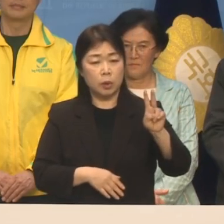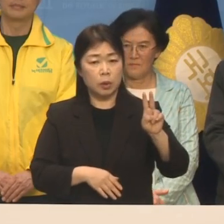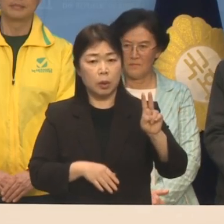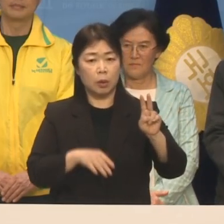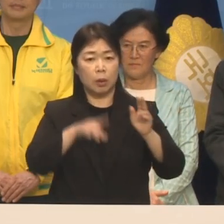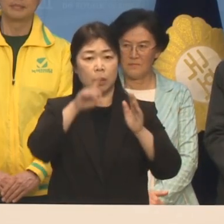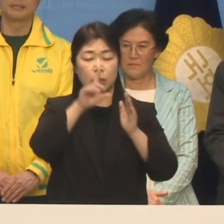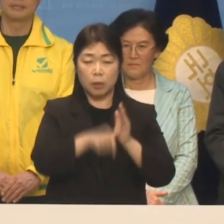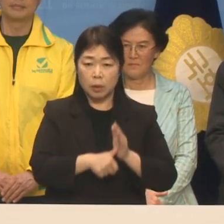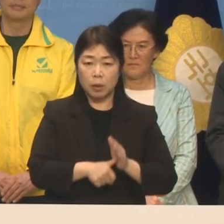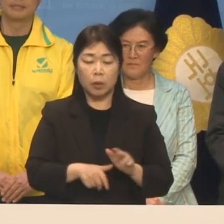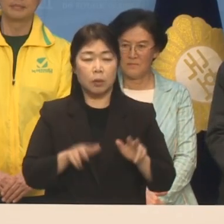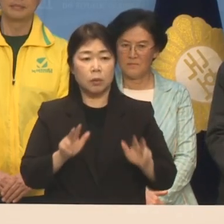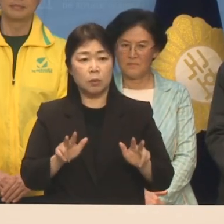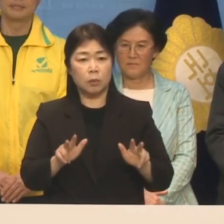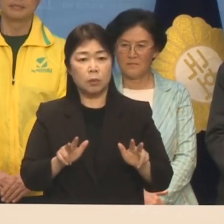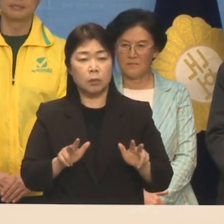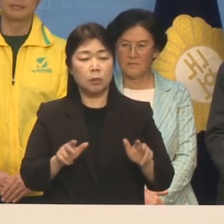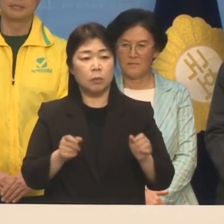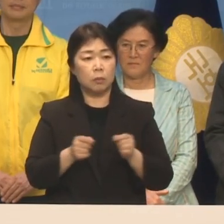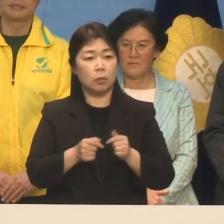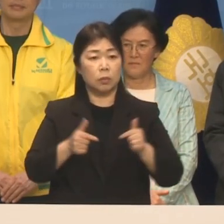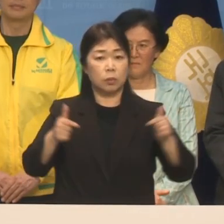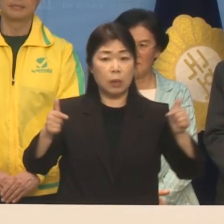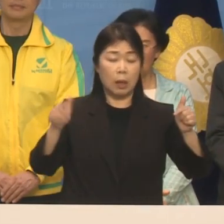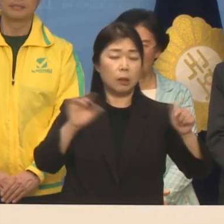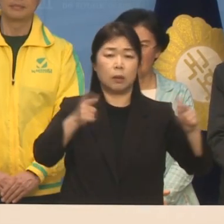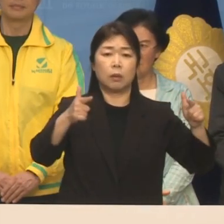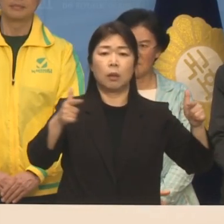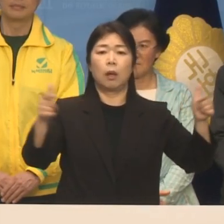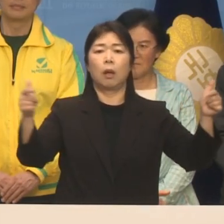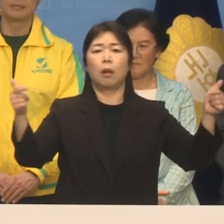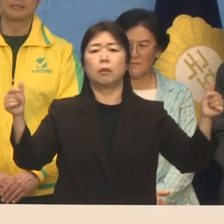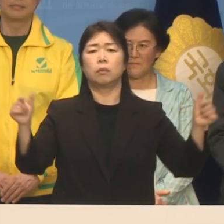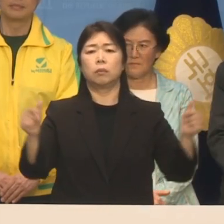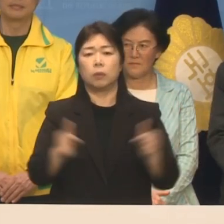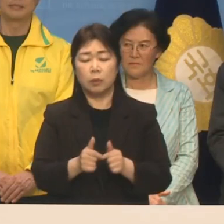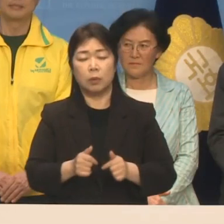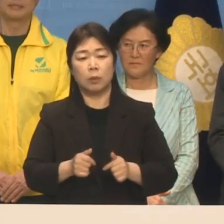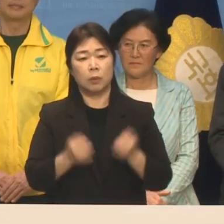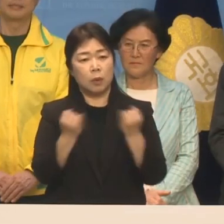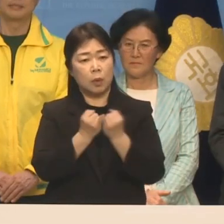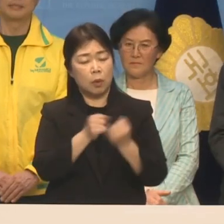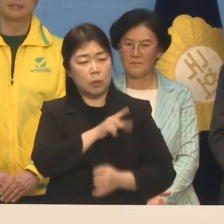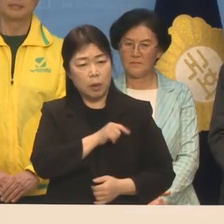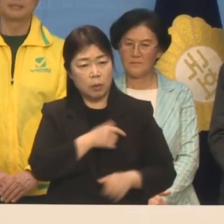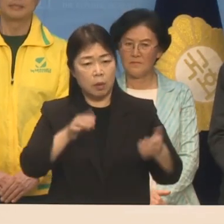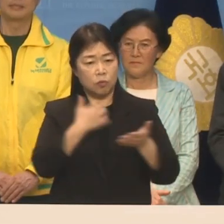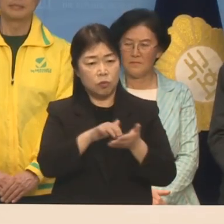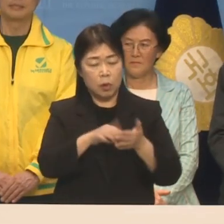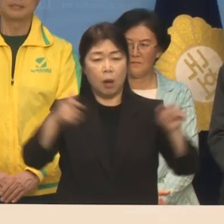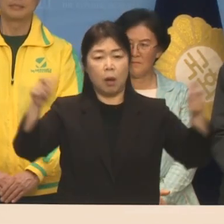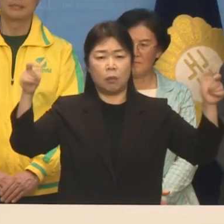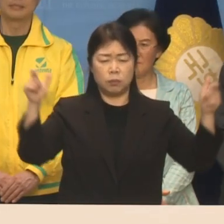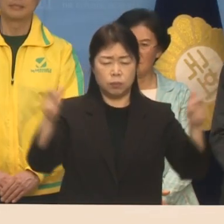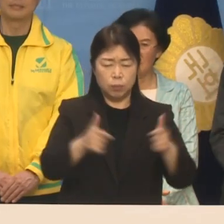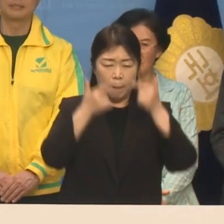그것이 다시 증가는커녕 감소될 것이 거의 분명해진